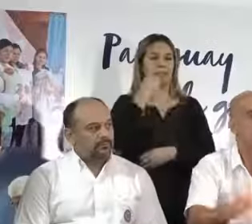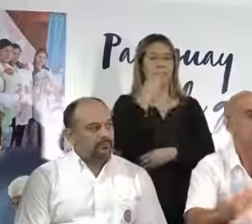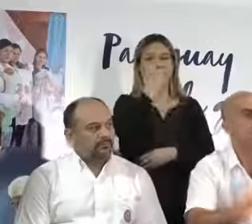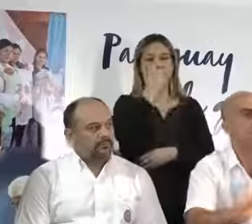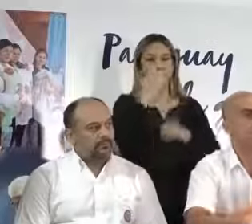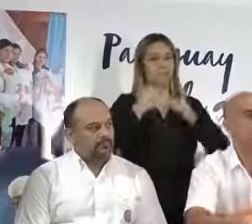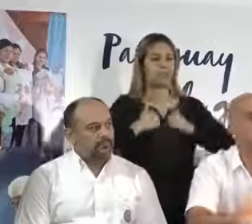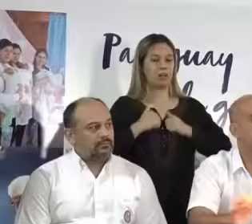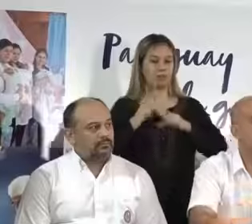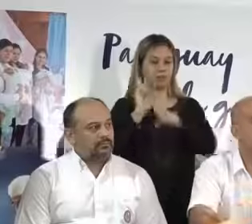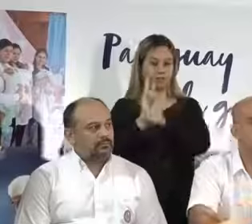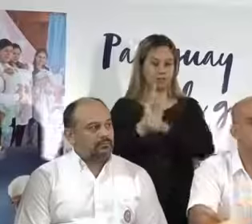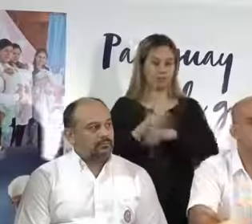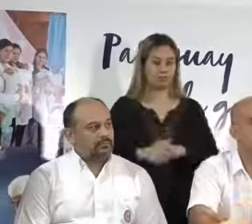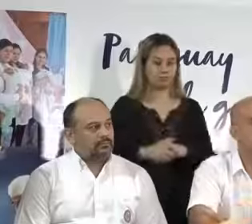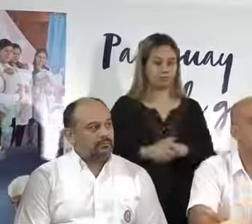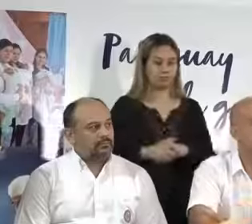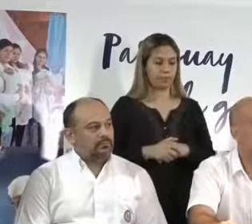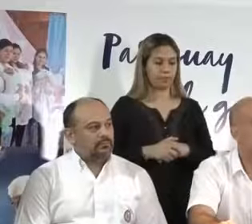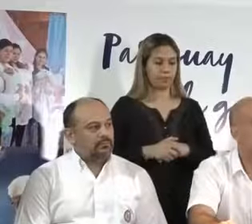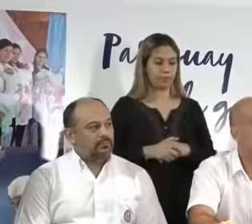Doctor,